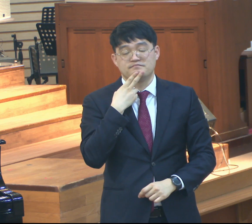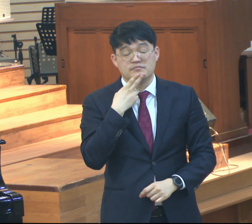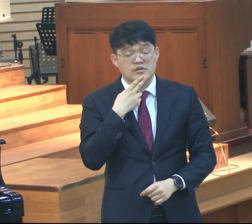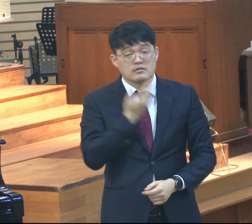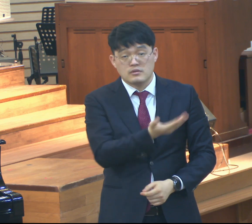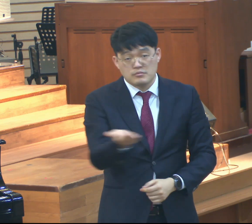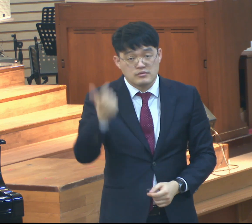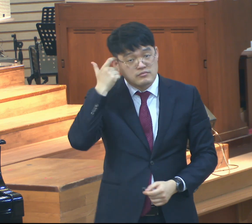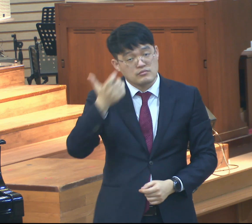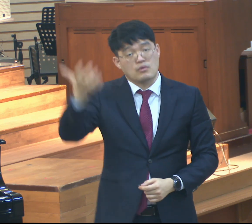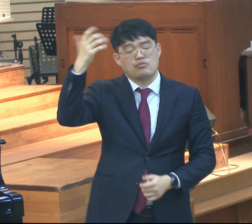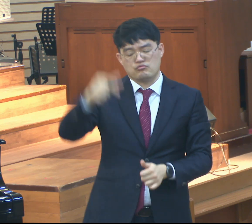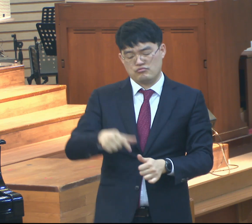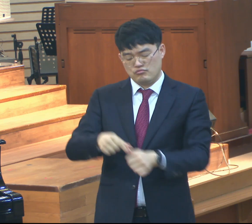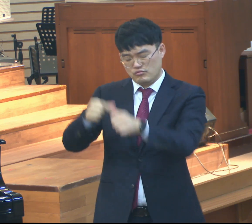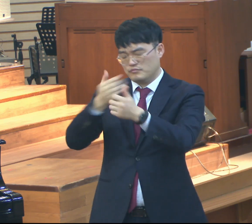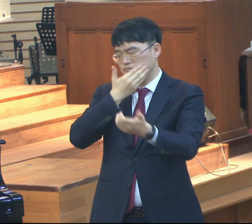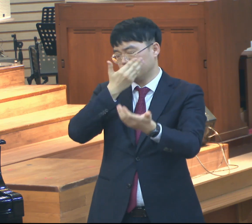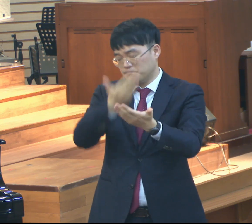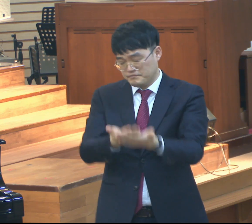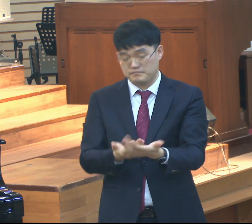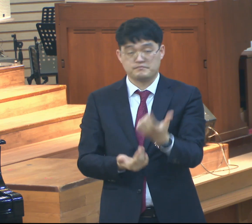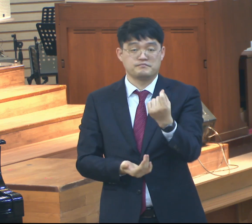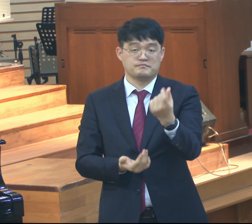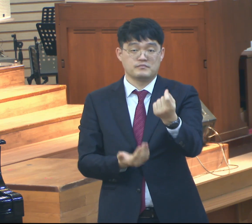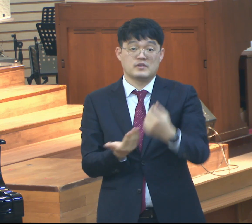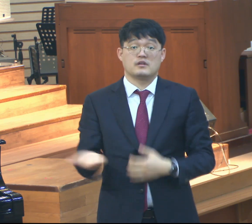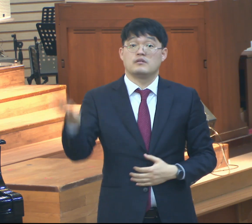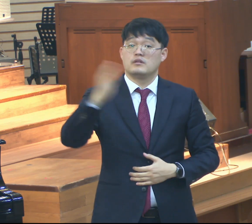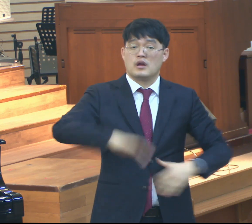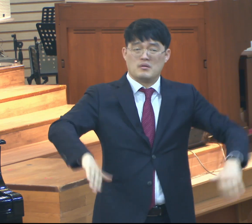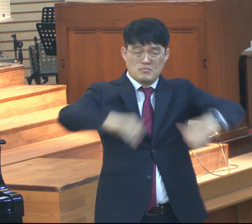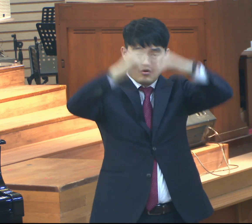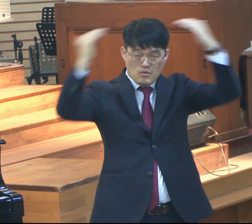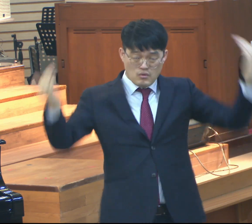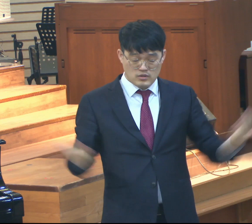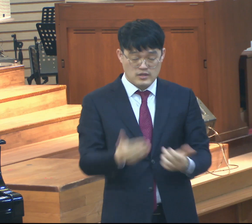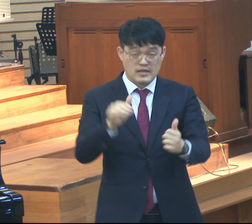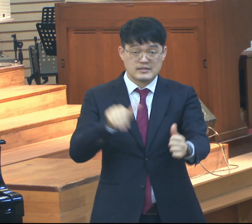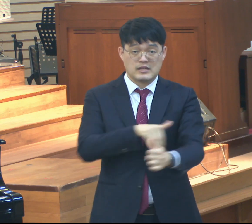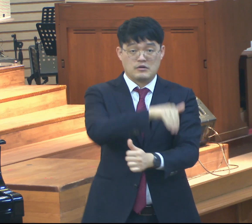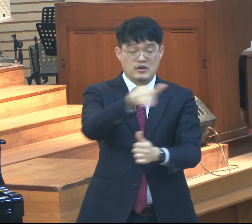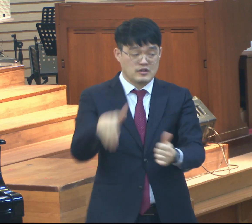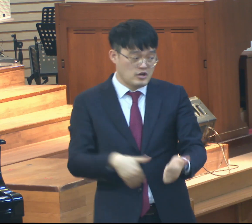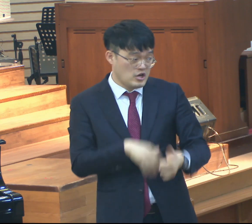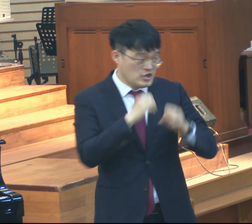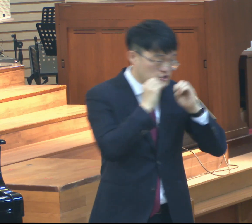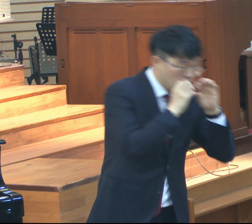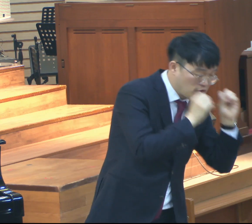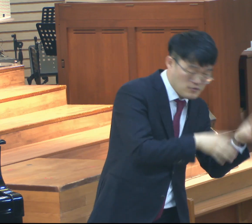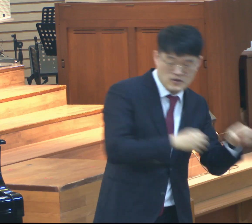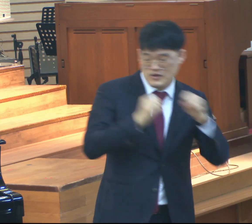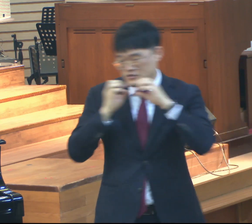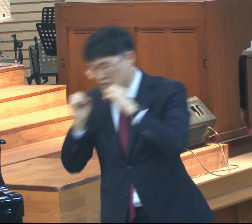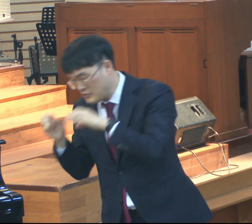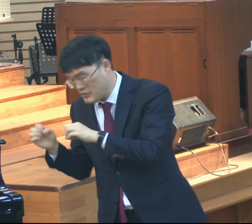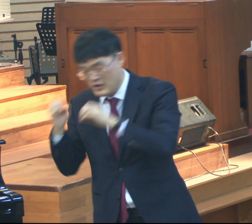중요하죠. 그러나 모든 상황에서 전도하려고 하신 것은 아니다. 저는 이것이 이 시점에 굉장히